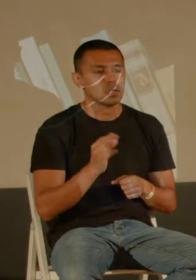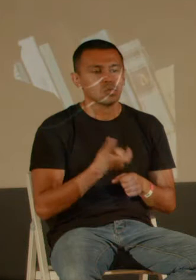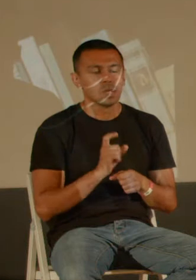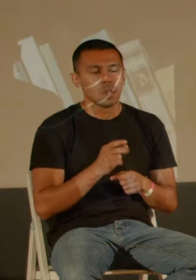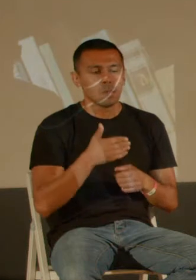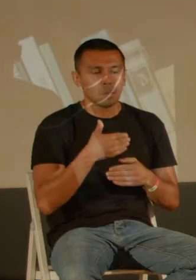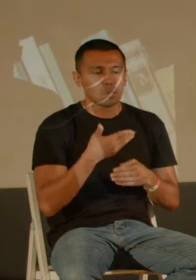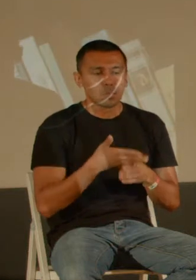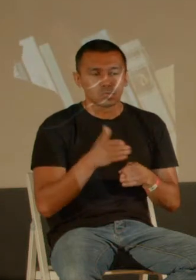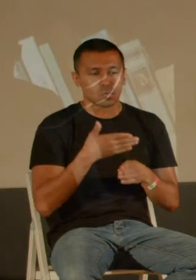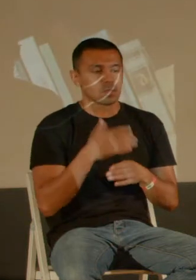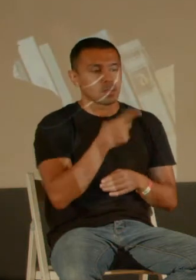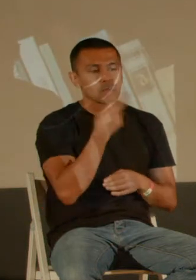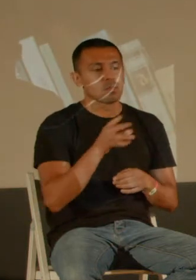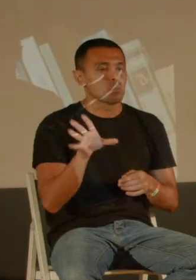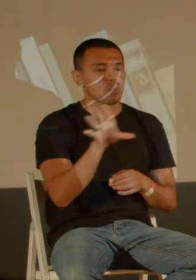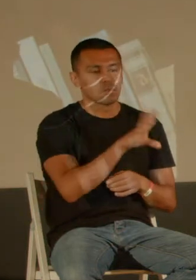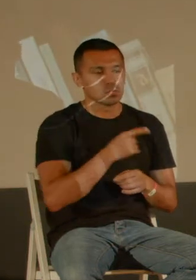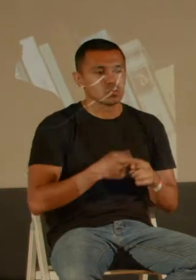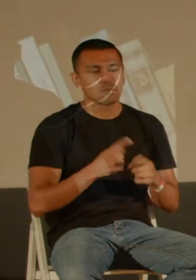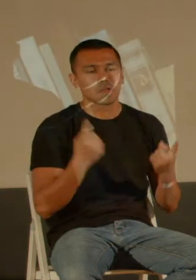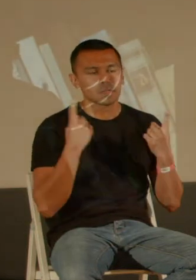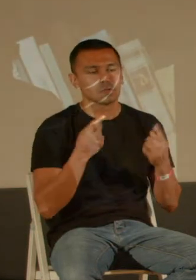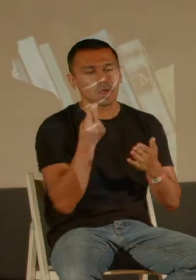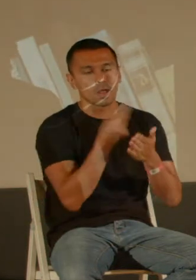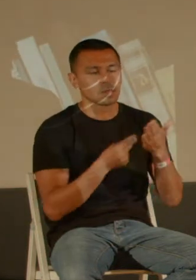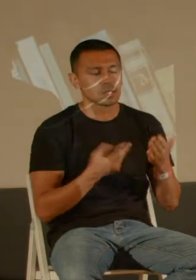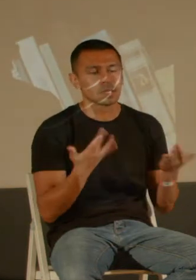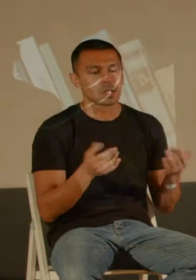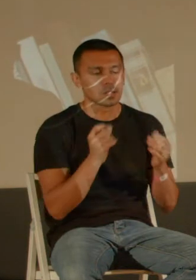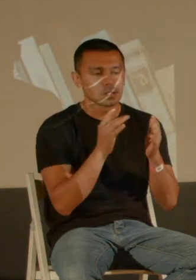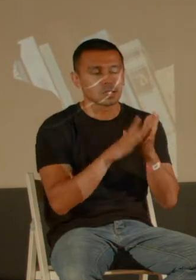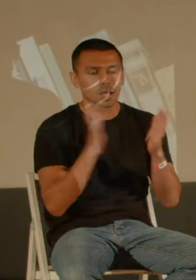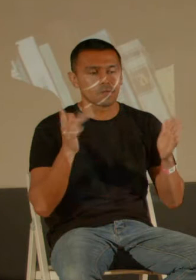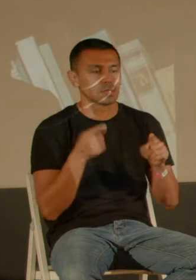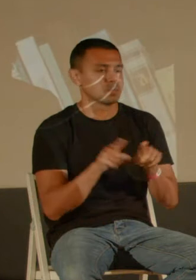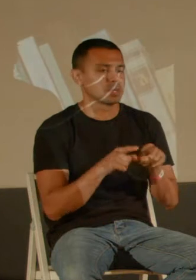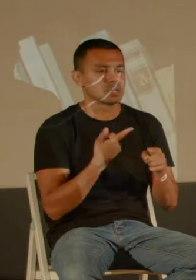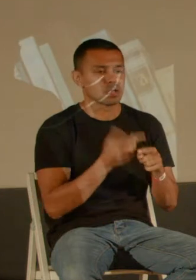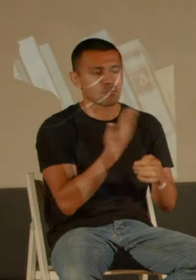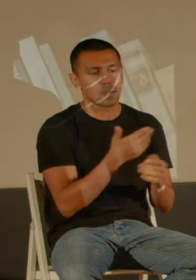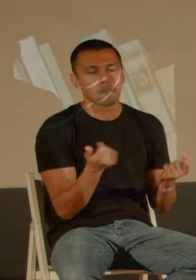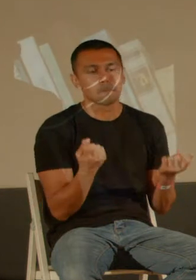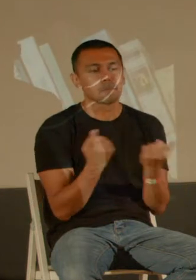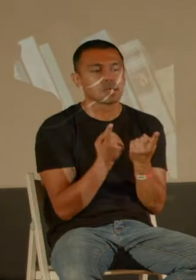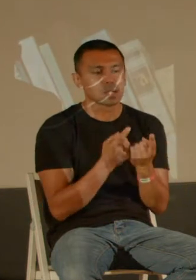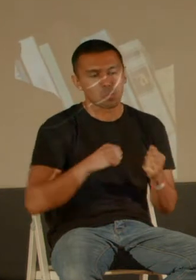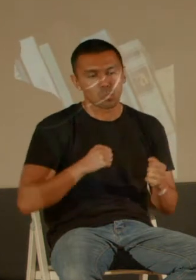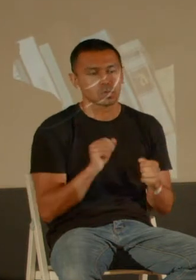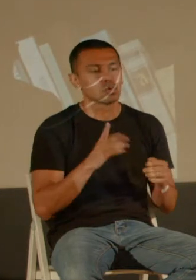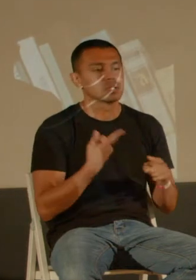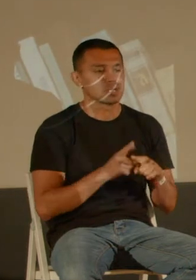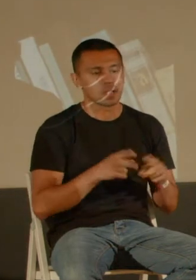дуже поступово, і ти бачиш просто всю цю величезну картину настільки яскраво, ніби це твоя близька подруга, з якою